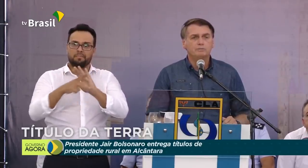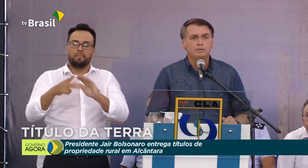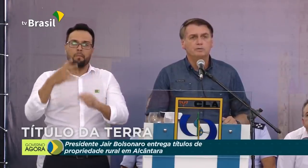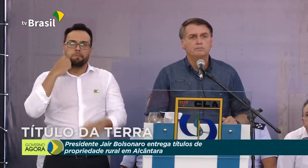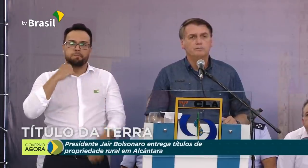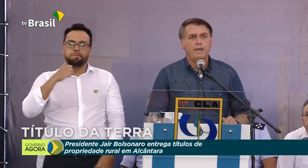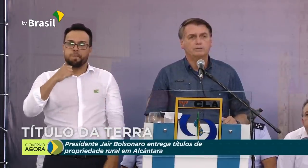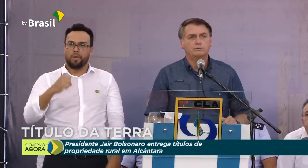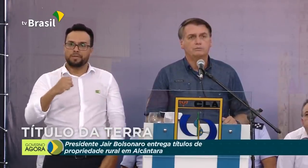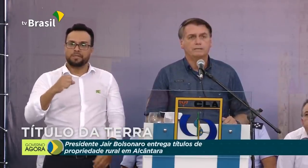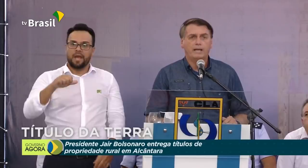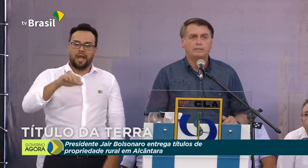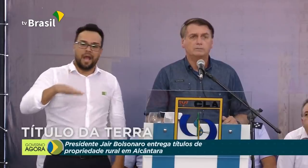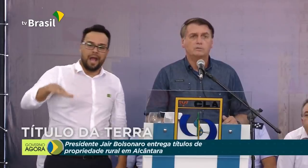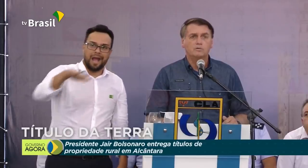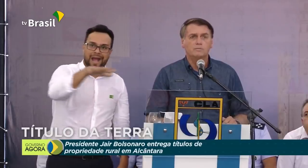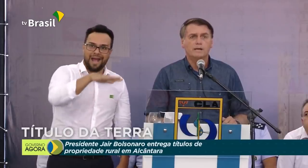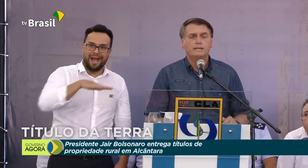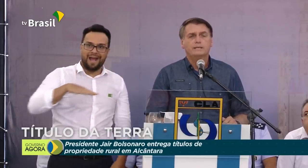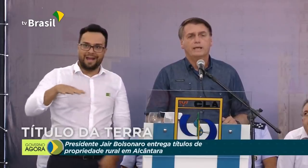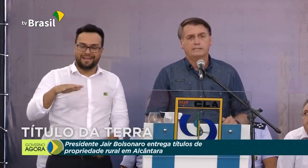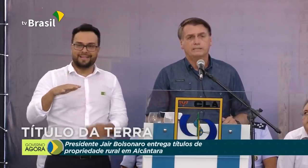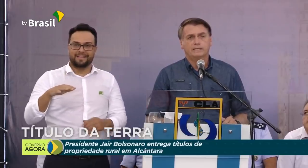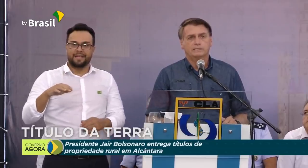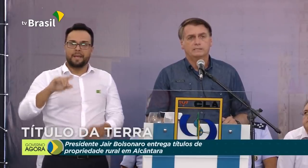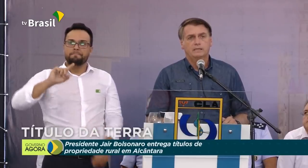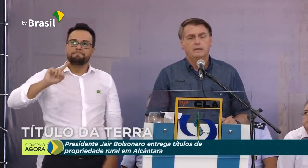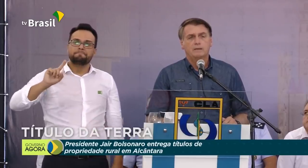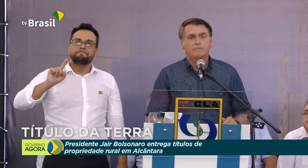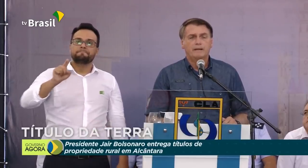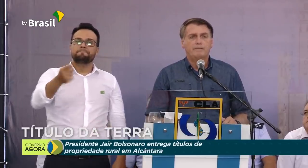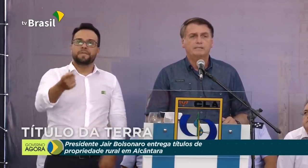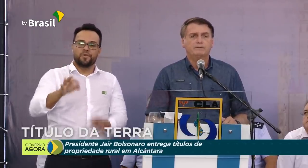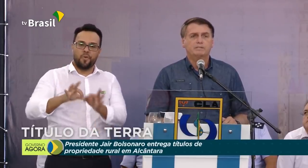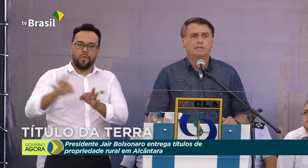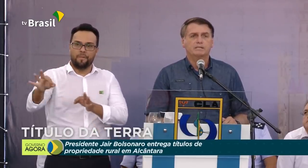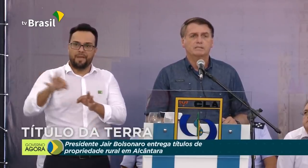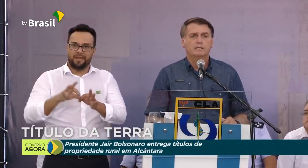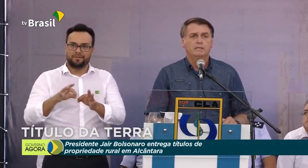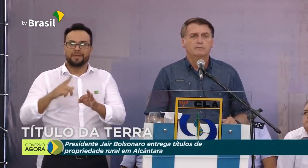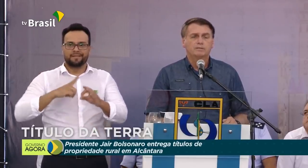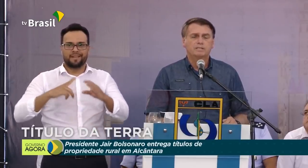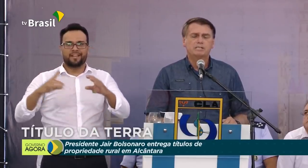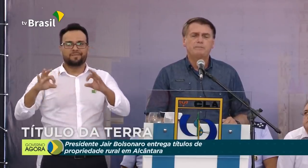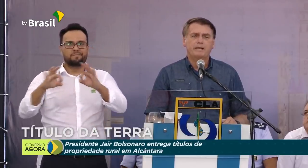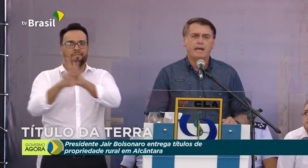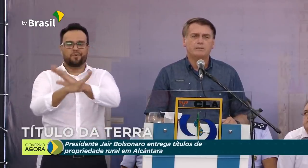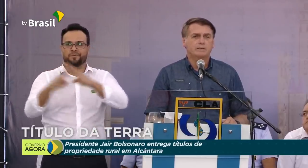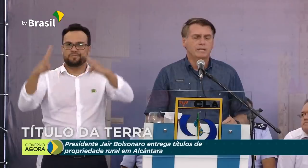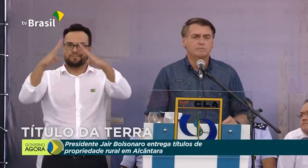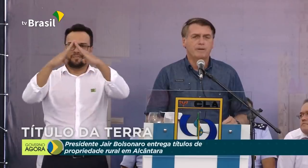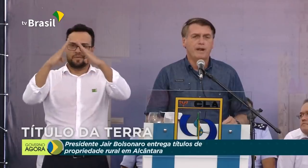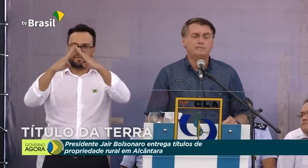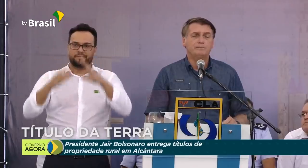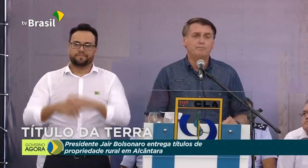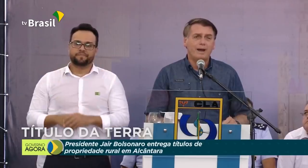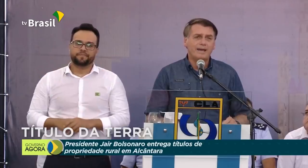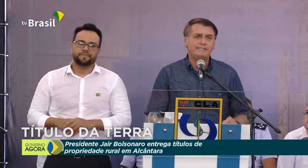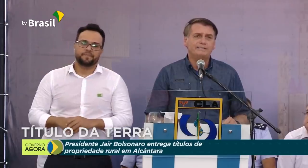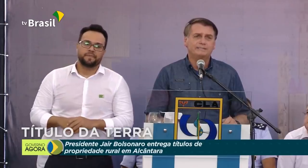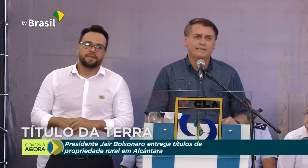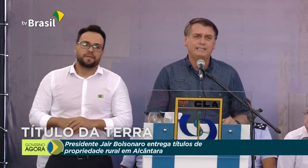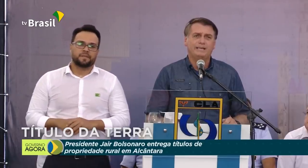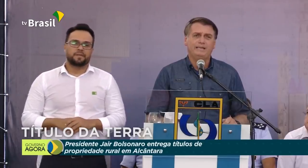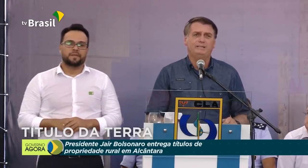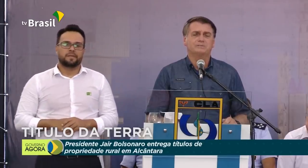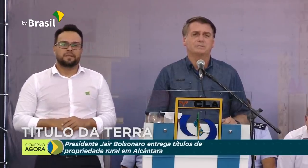de 1.000 metros quadrados com uma residência. Parabéns a vocês. Vocês esperaram, em grande parte, mais